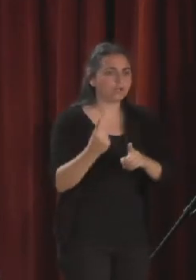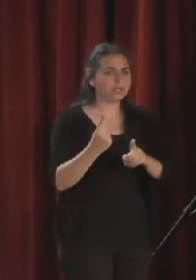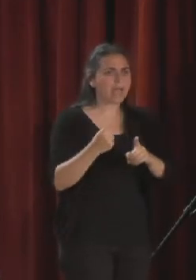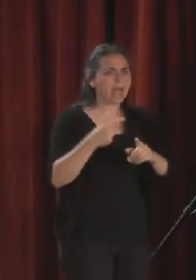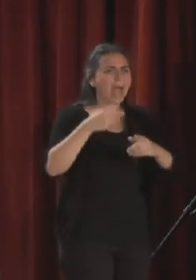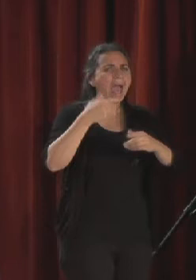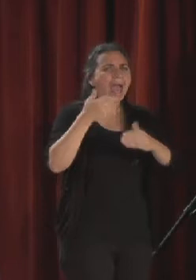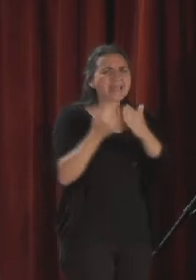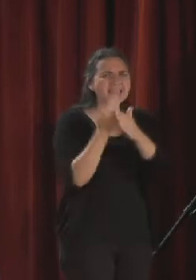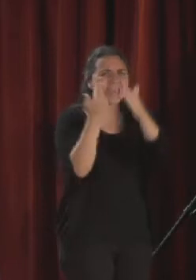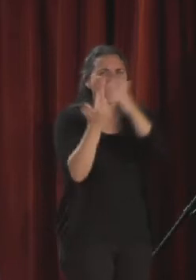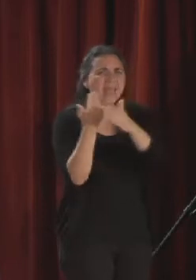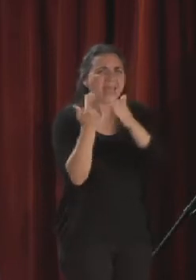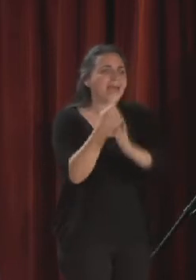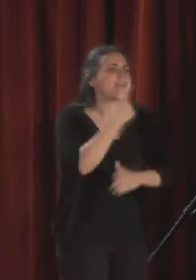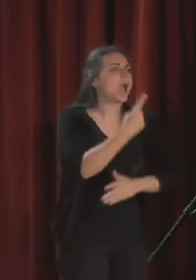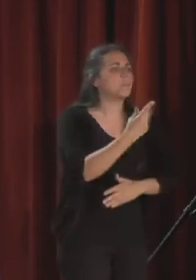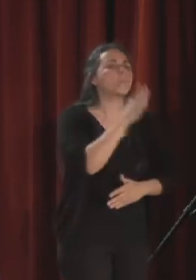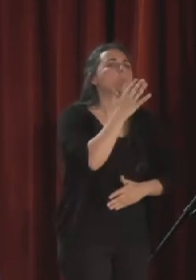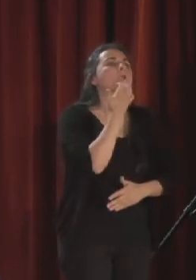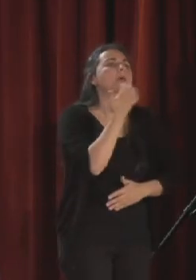días, que llo digan os autónomos.